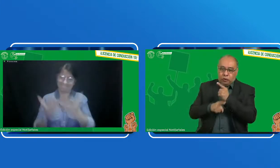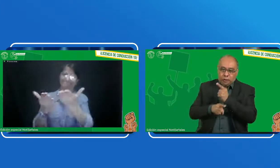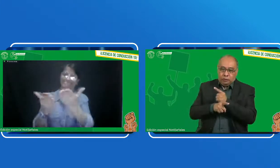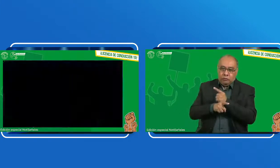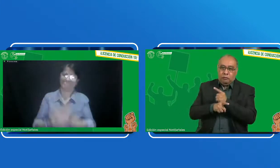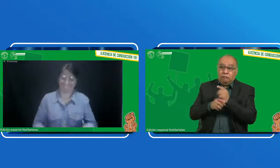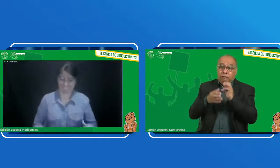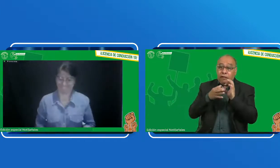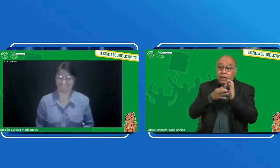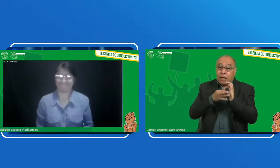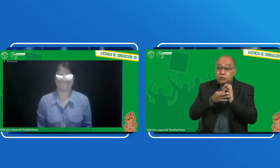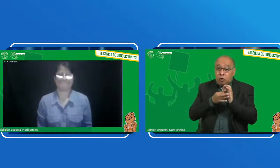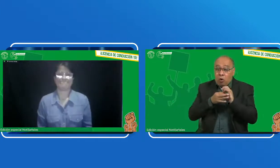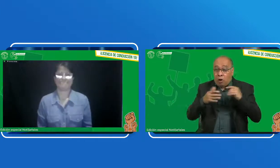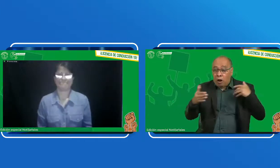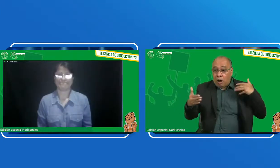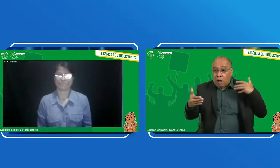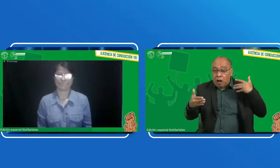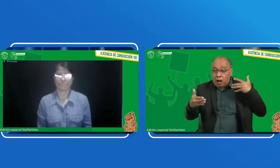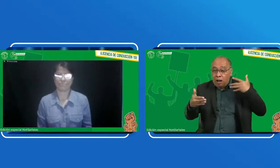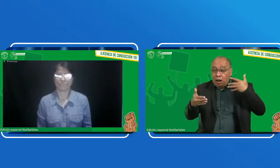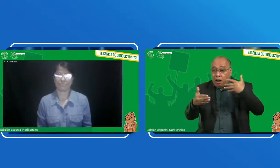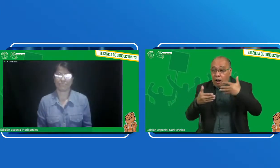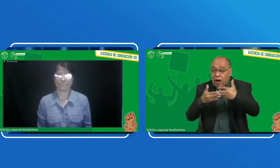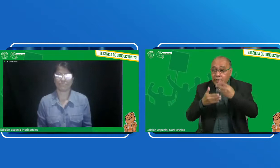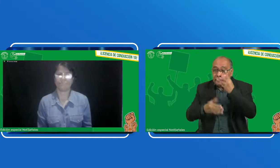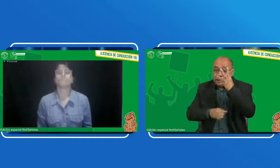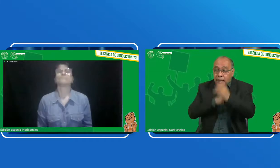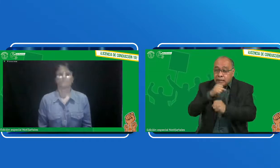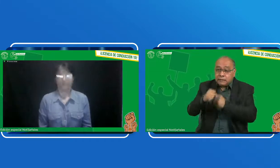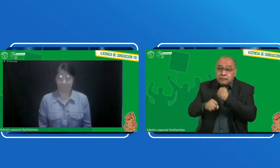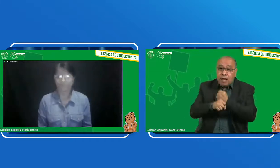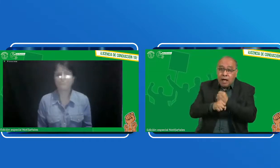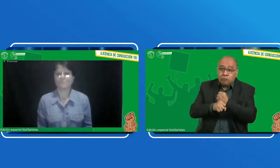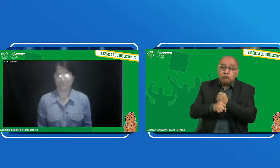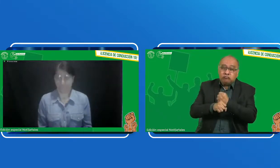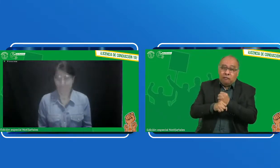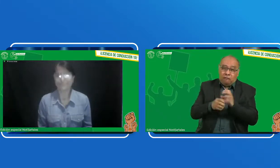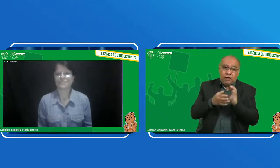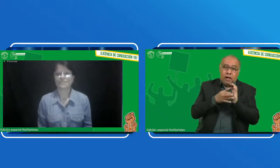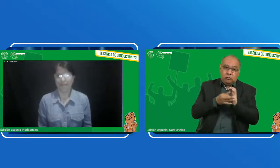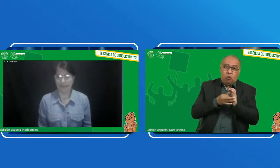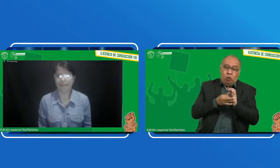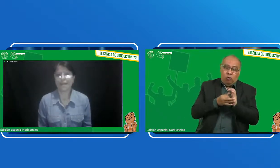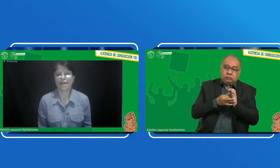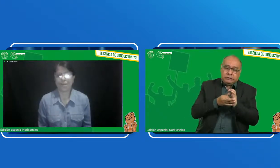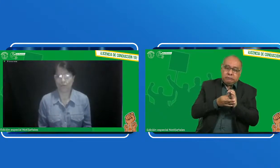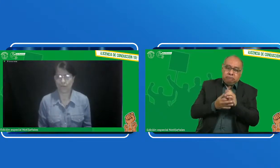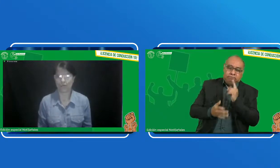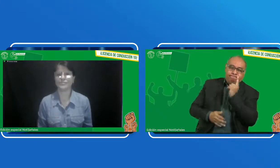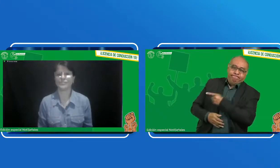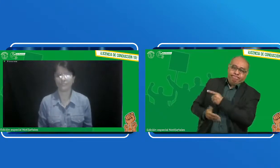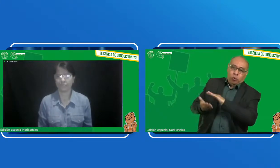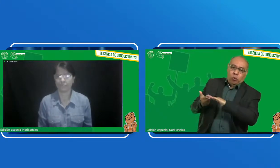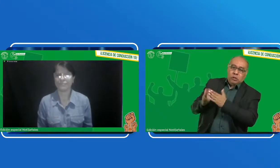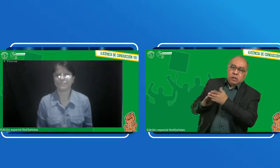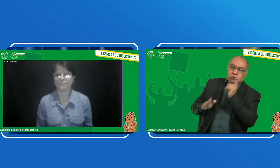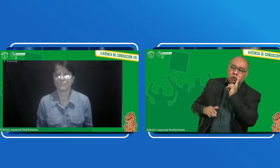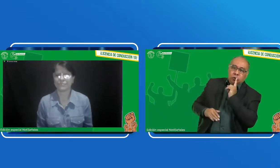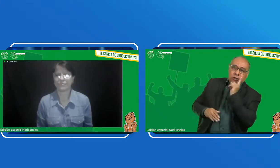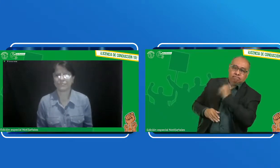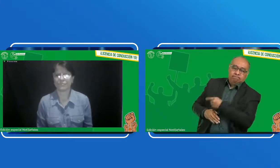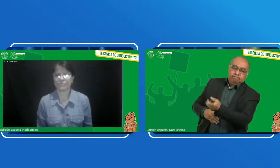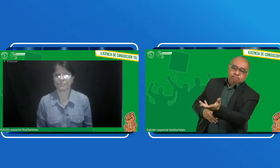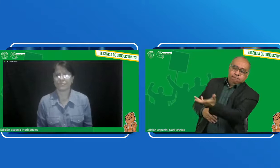lo público y lo privado. Adelante. Y es que FENASCOL durante todo este tiempo pues ha venido haciendo